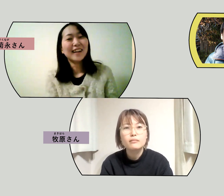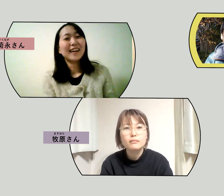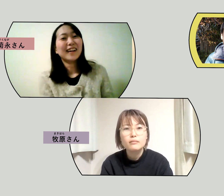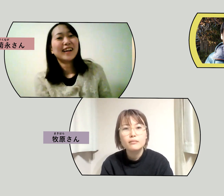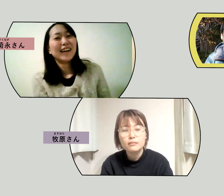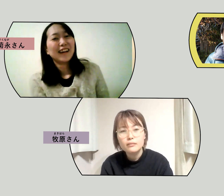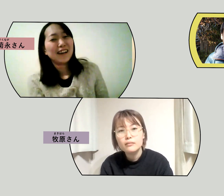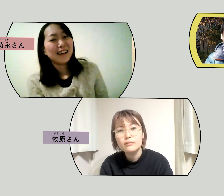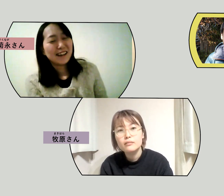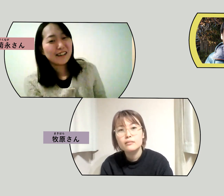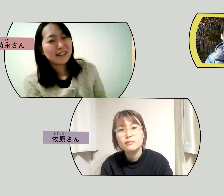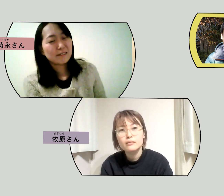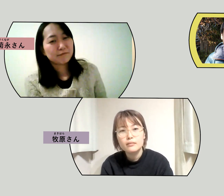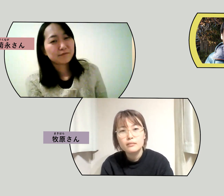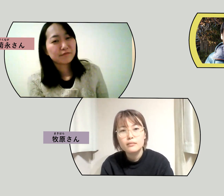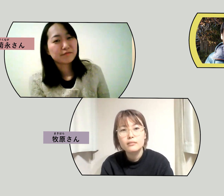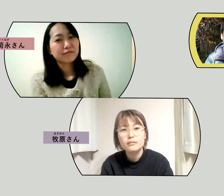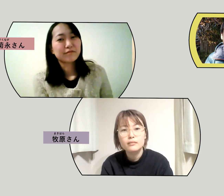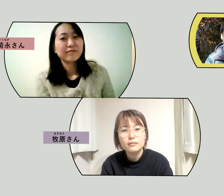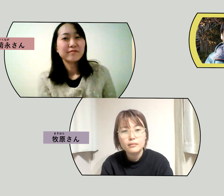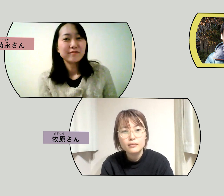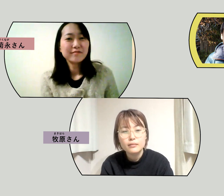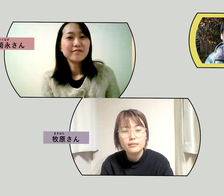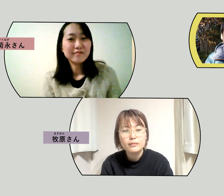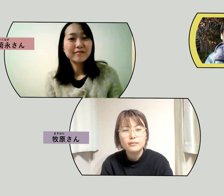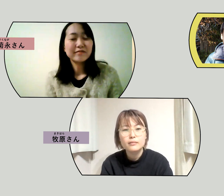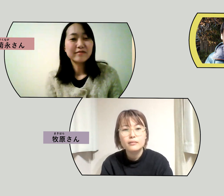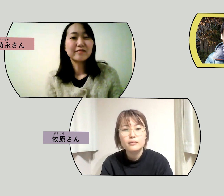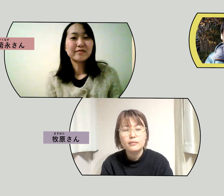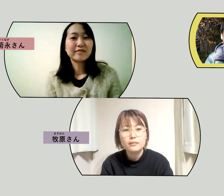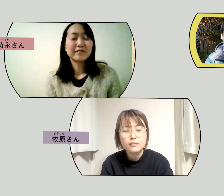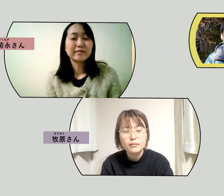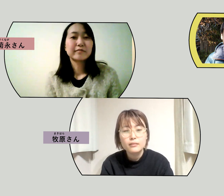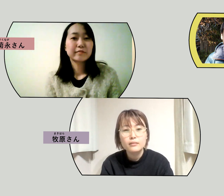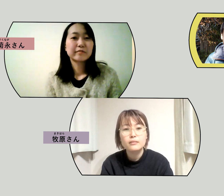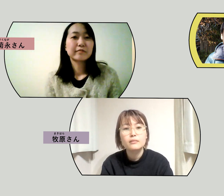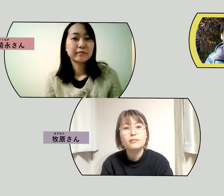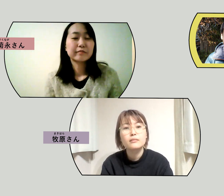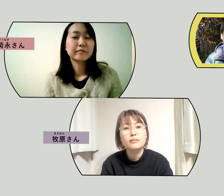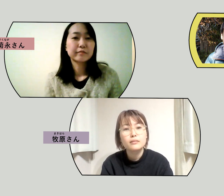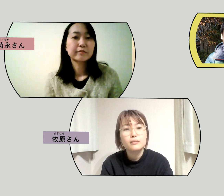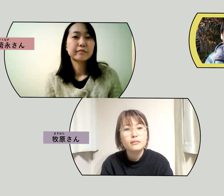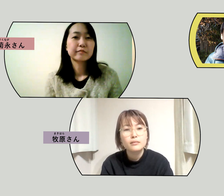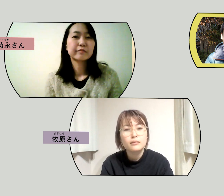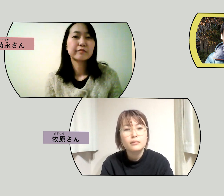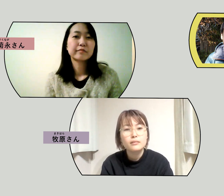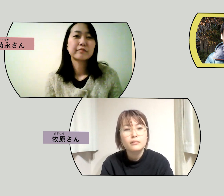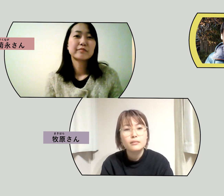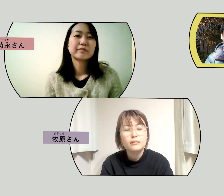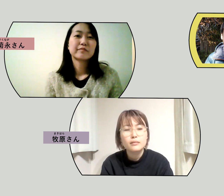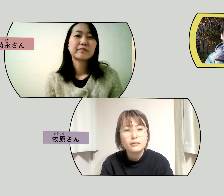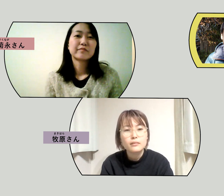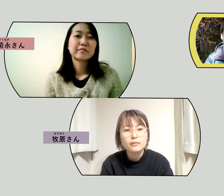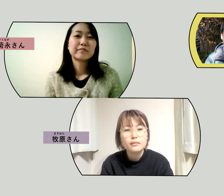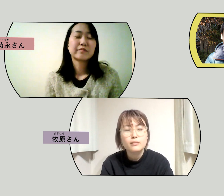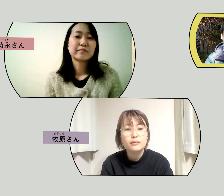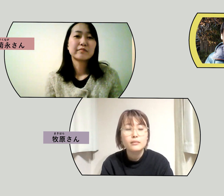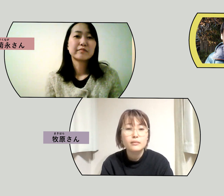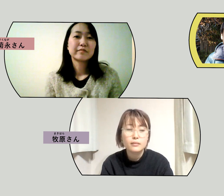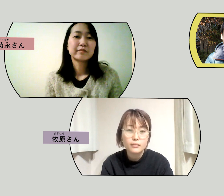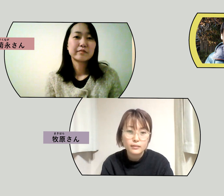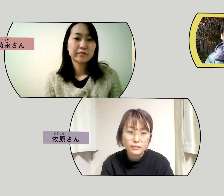です是非教えてくださいおすごくあの私自身もなんか